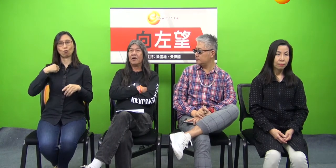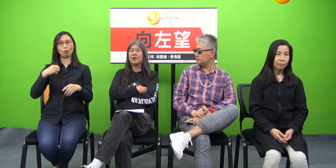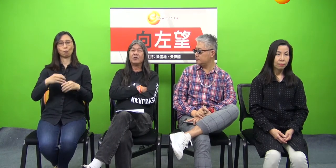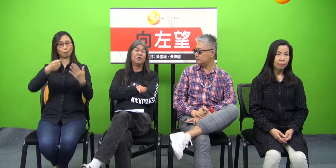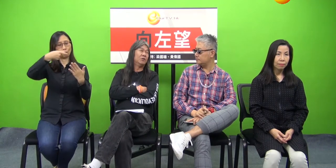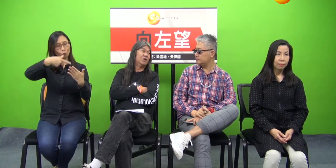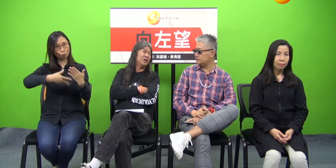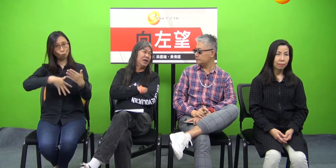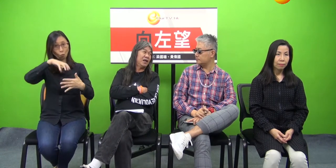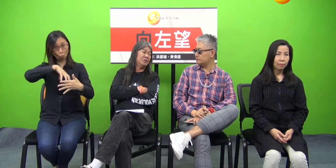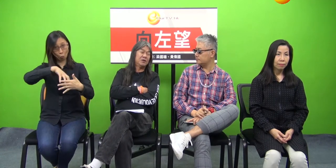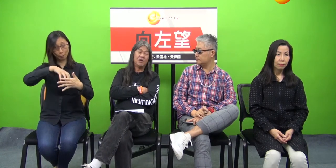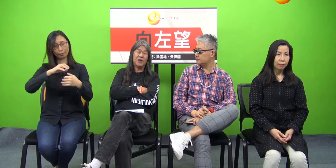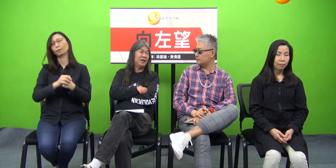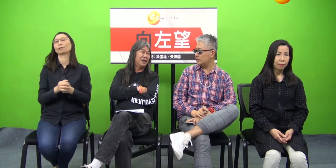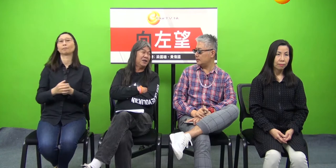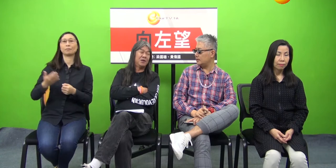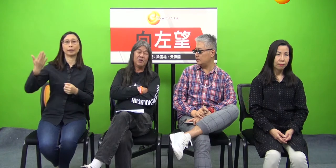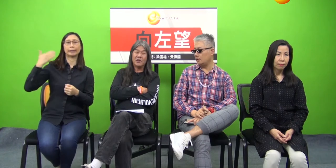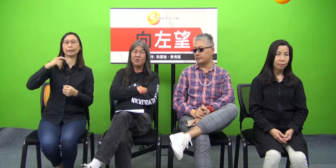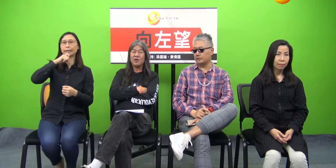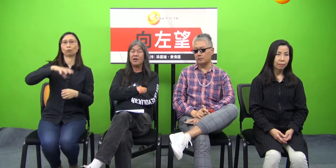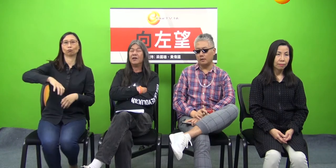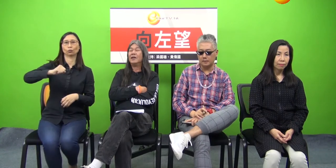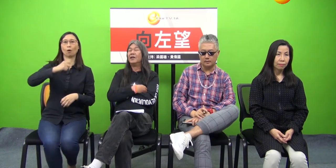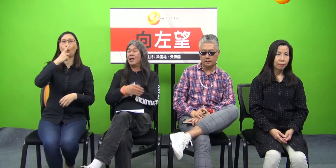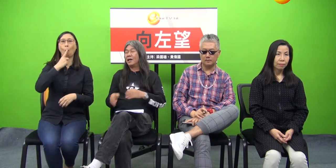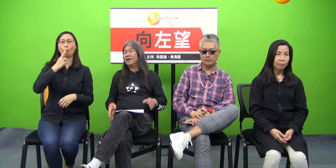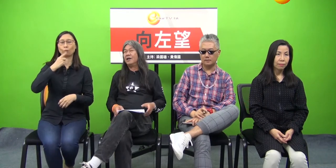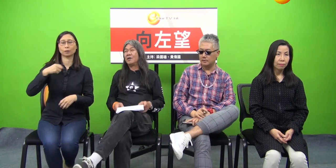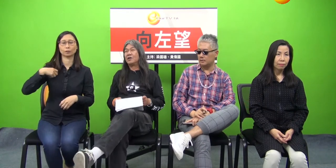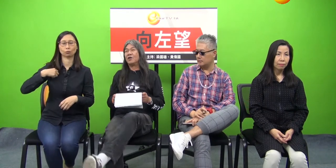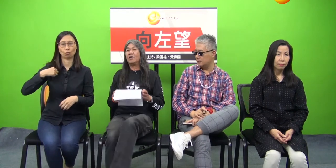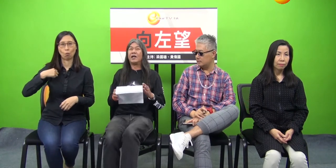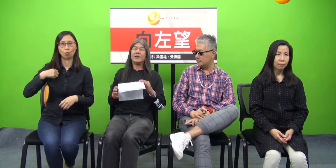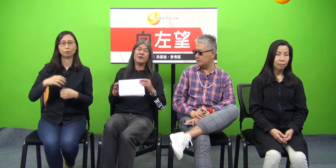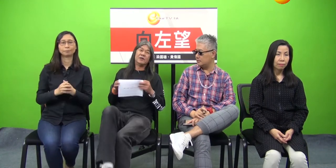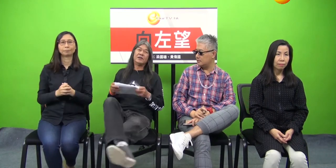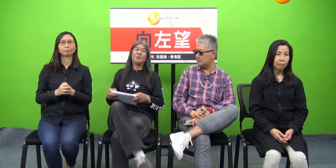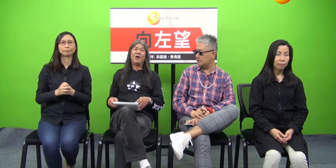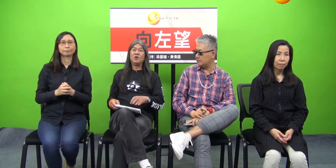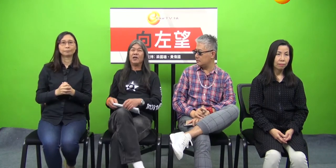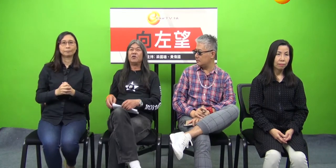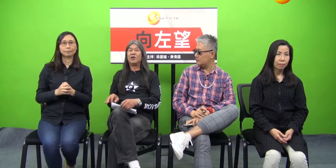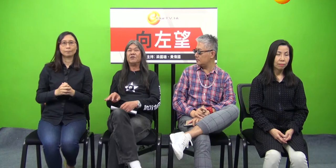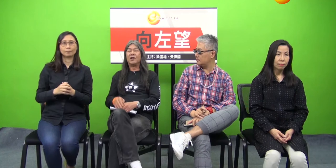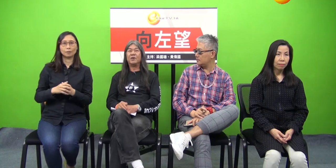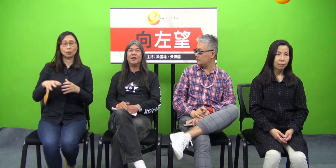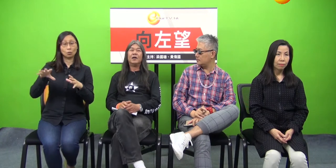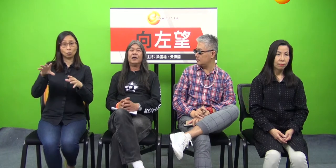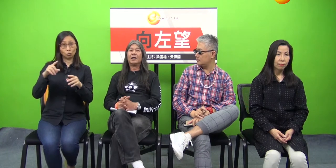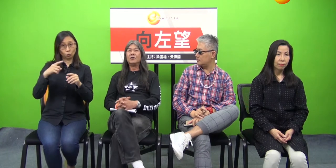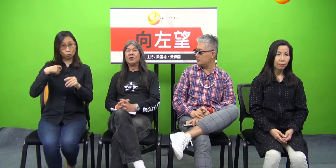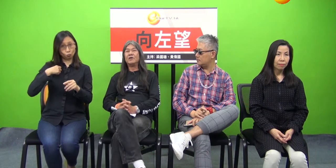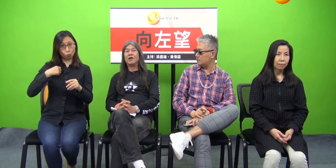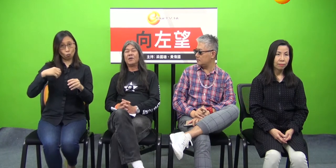話哦，一早染紅了啦，有咩所謂啊？係咪紅色中國？ 紅色中國 係啦，咁跟住就講其實你真係包咗喺中國憲法裏面，